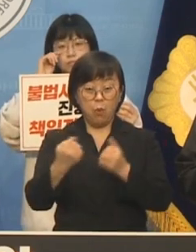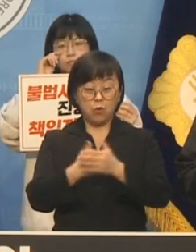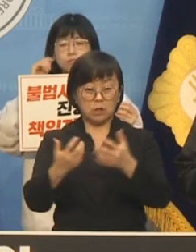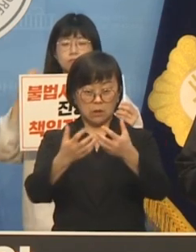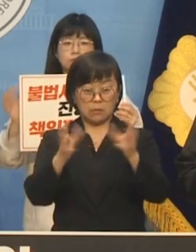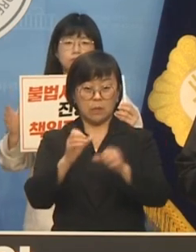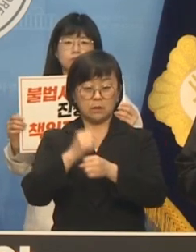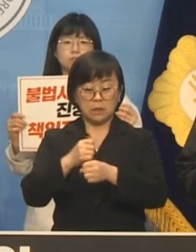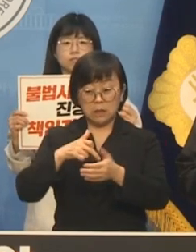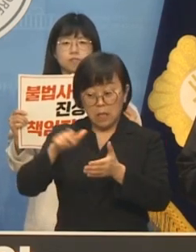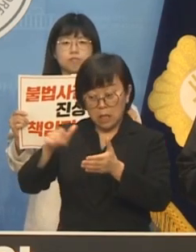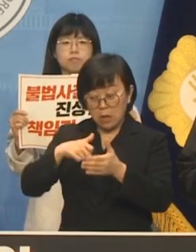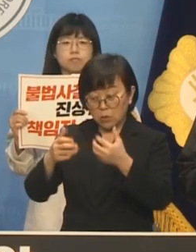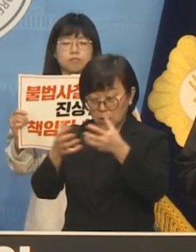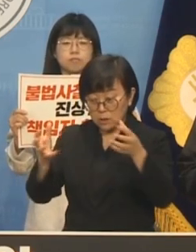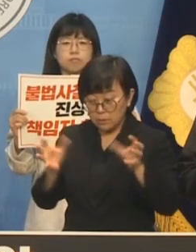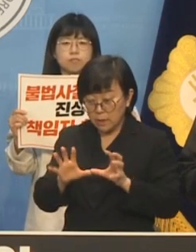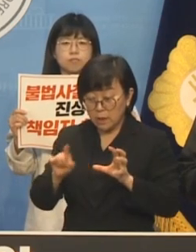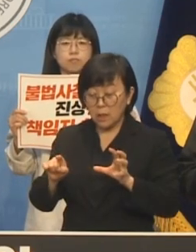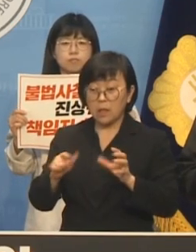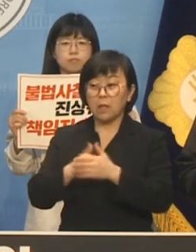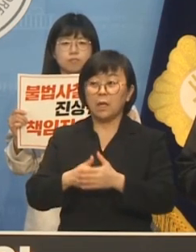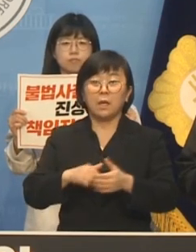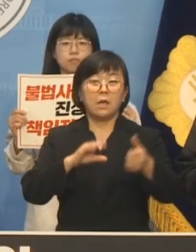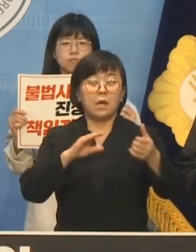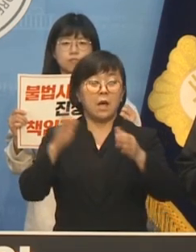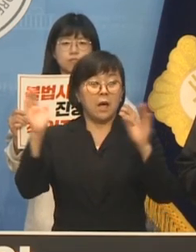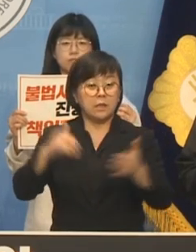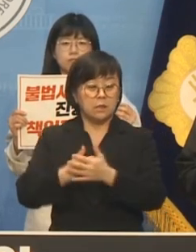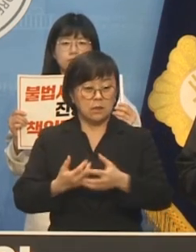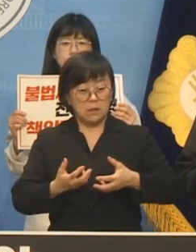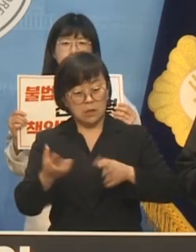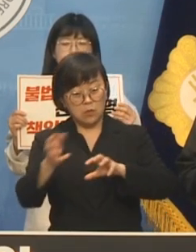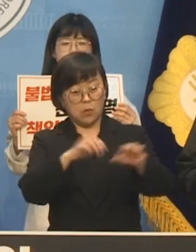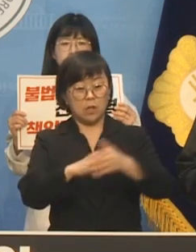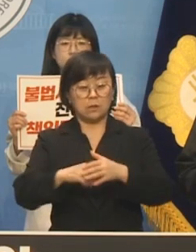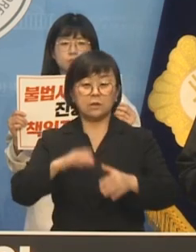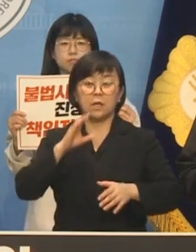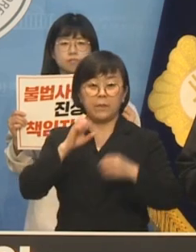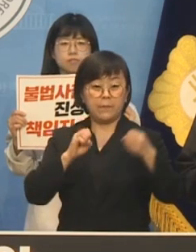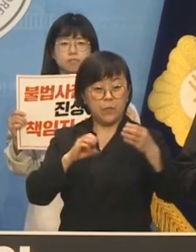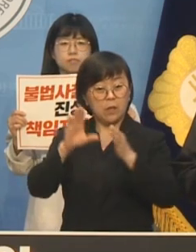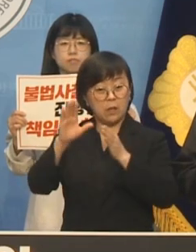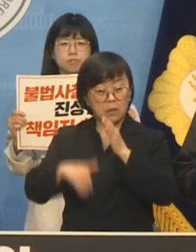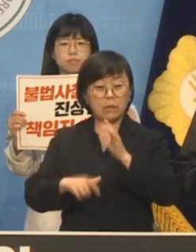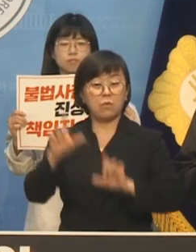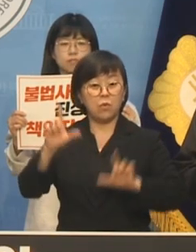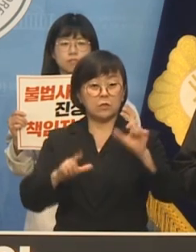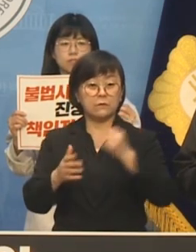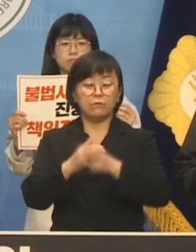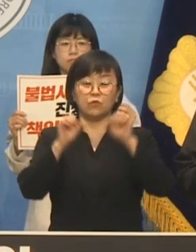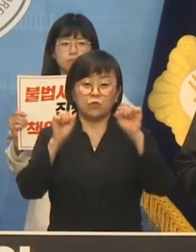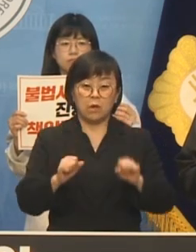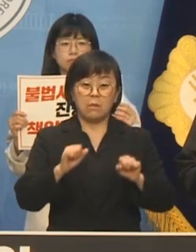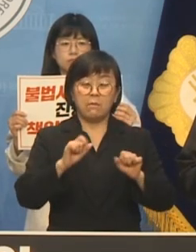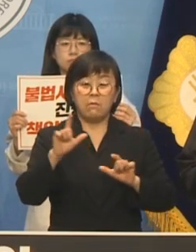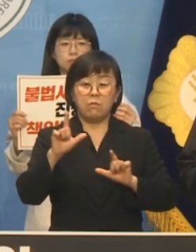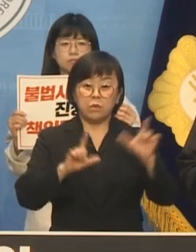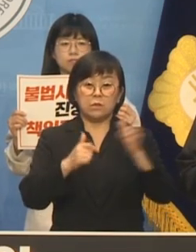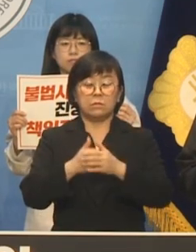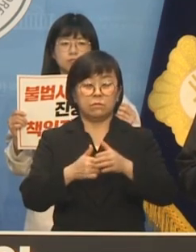만든 카카오톡 단체방에 학생들이 이동하는 장면, 카페에서 대화를 나누는 모습, 운동하는 모습,